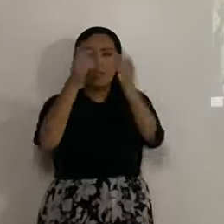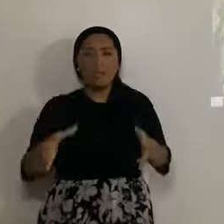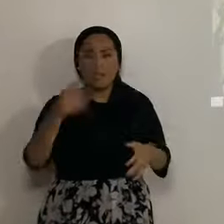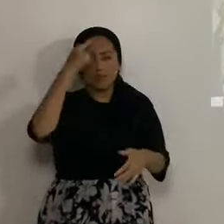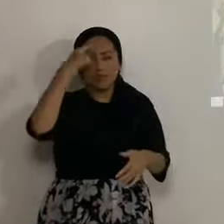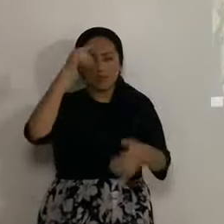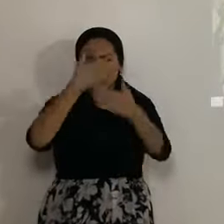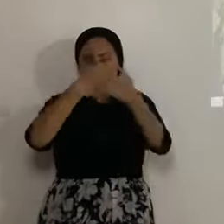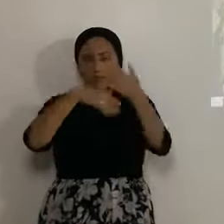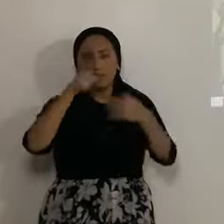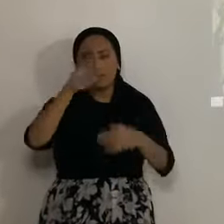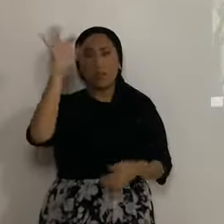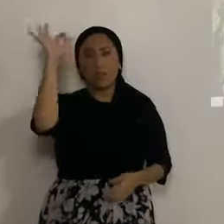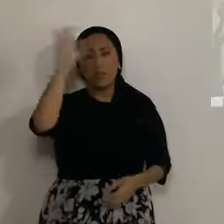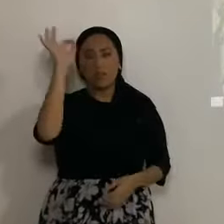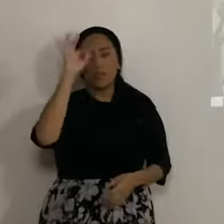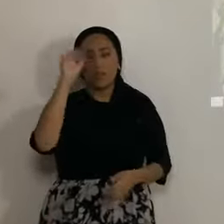naciste?